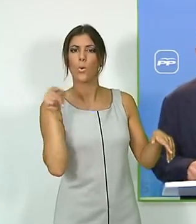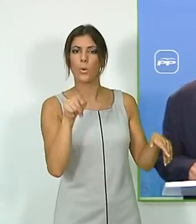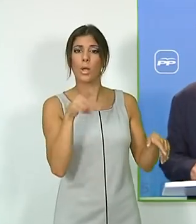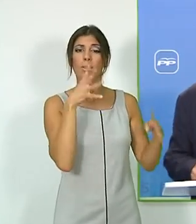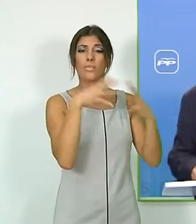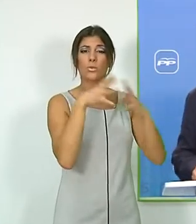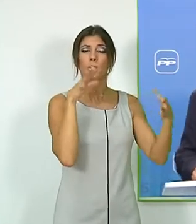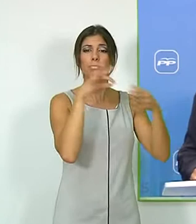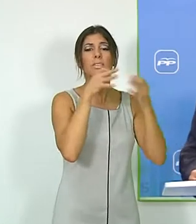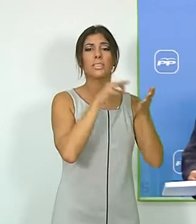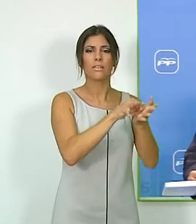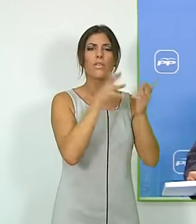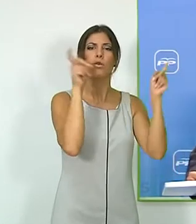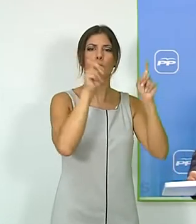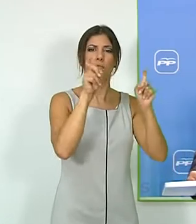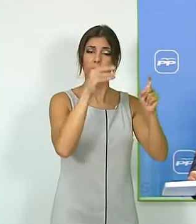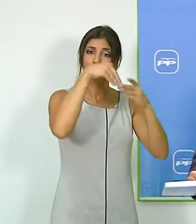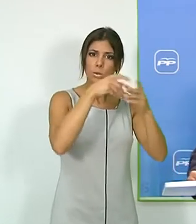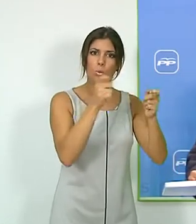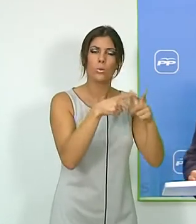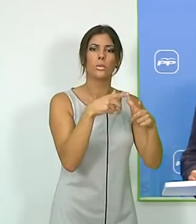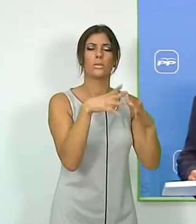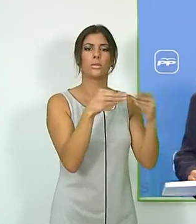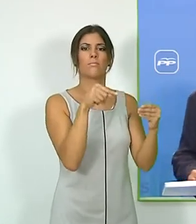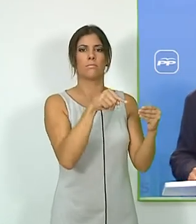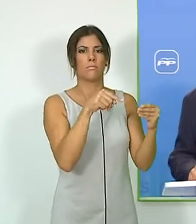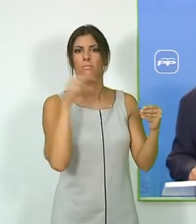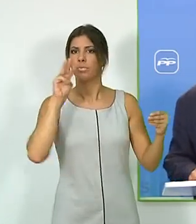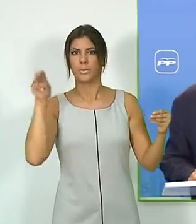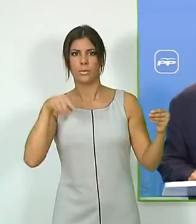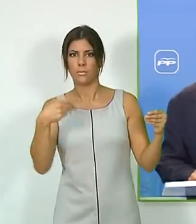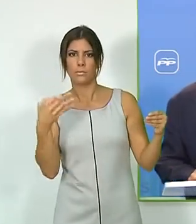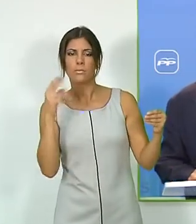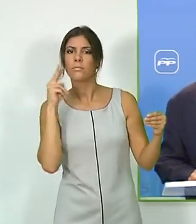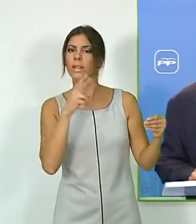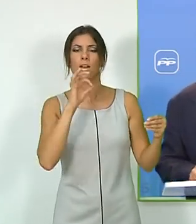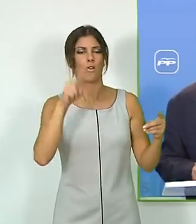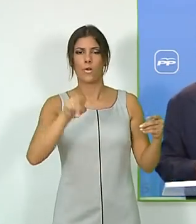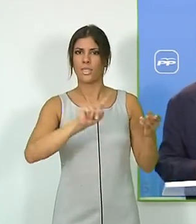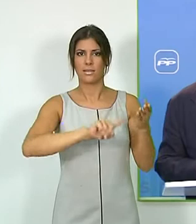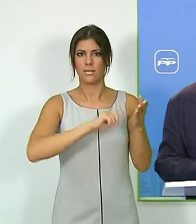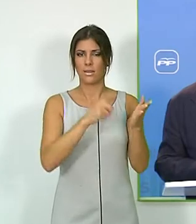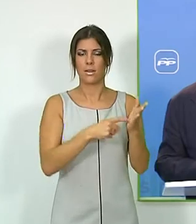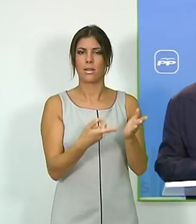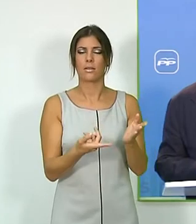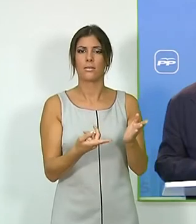público de infraestructuras y servicios educativos de la Junta, el Partido Popular considera que es presuntamente